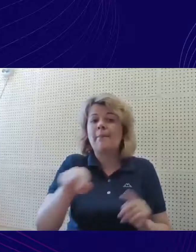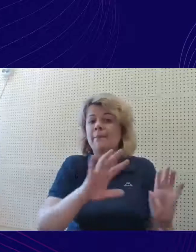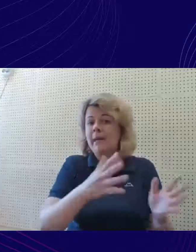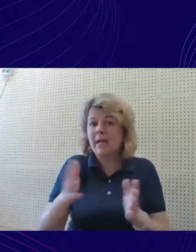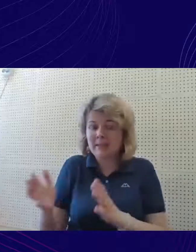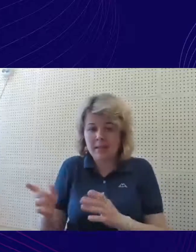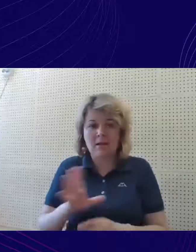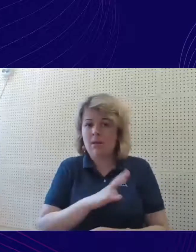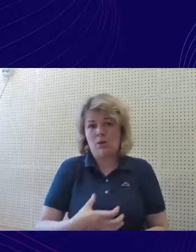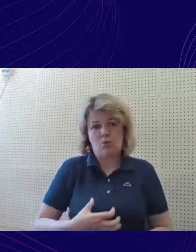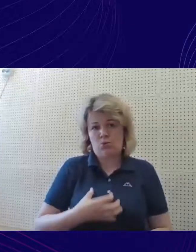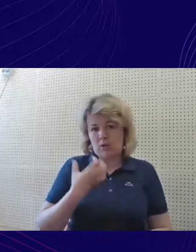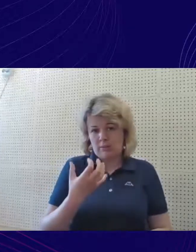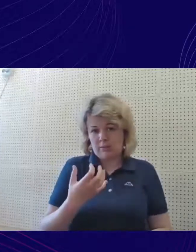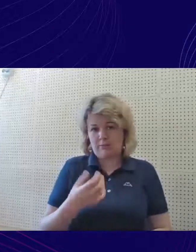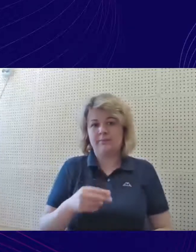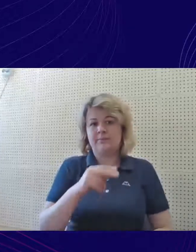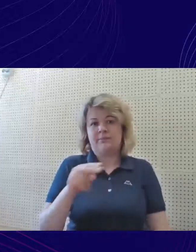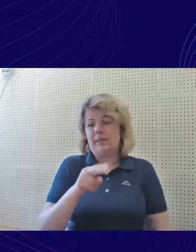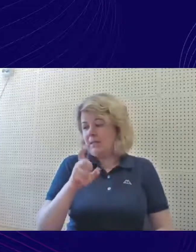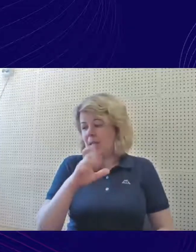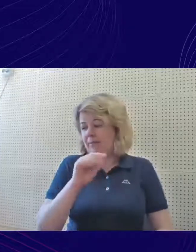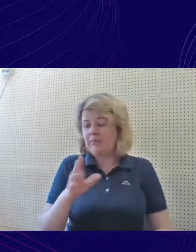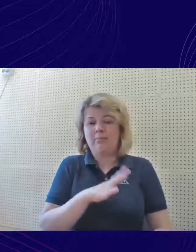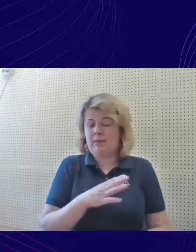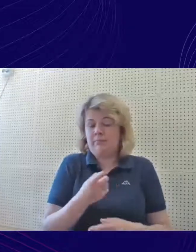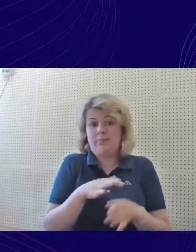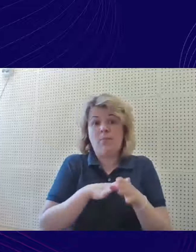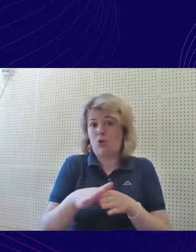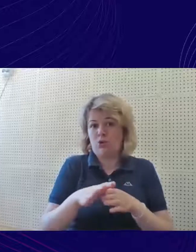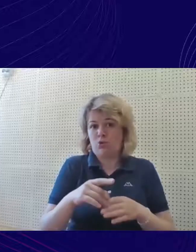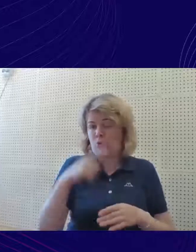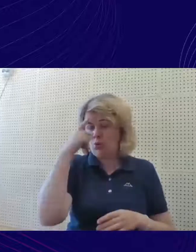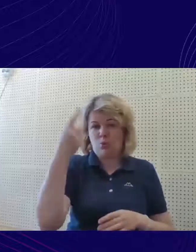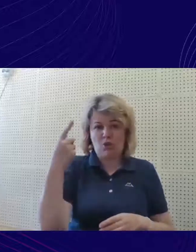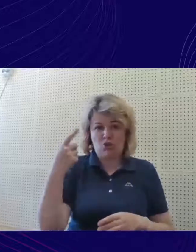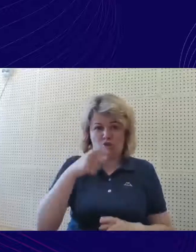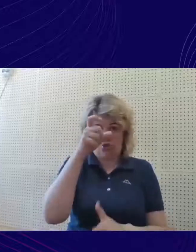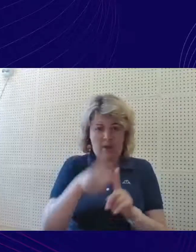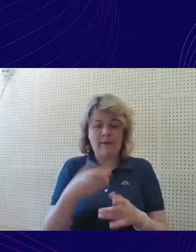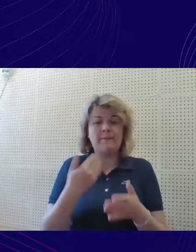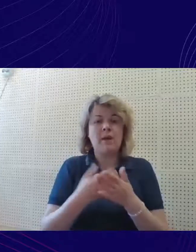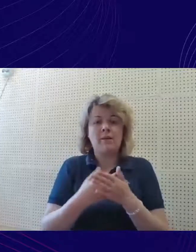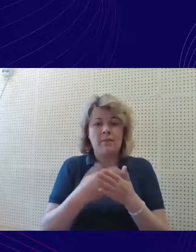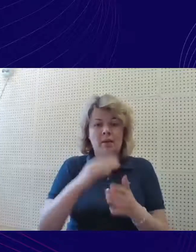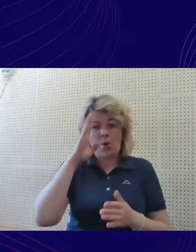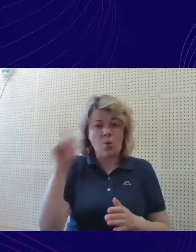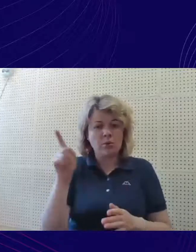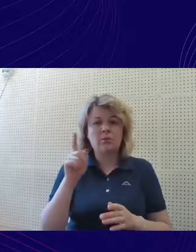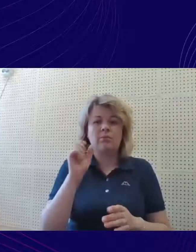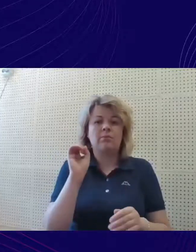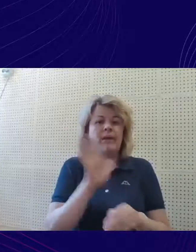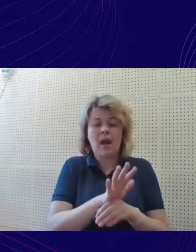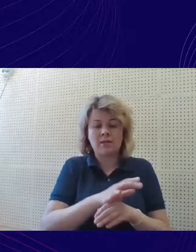Селзник был какой-то абсолютно сумасшедший человек. Например, он приказал пошить